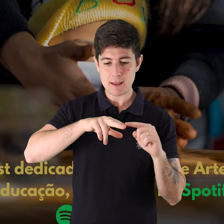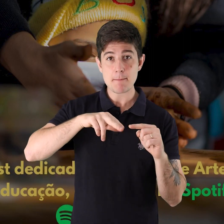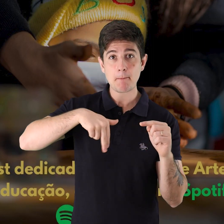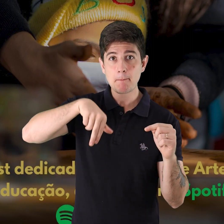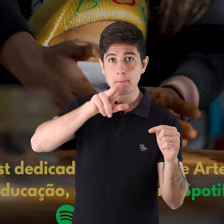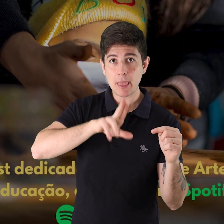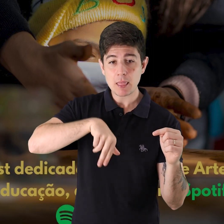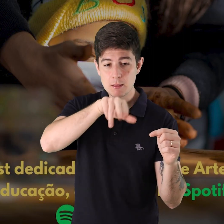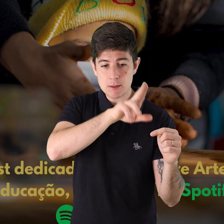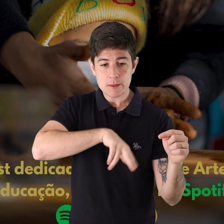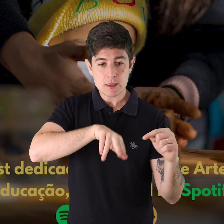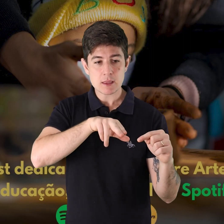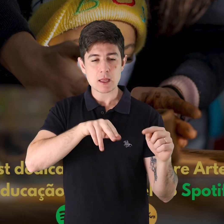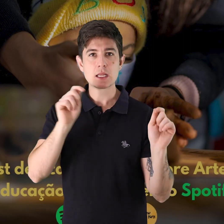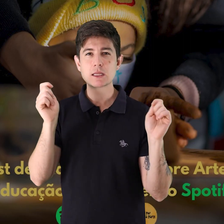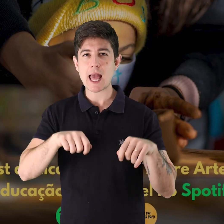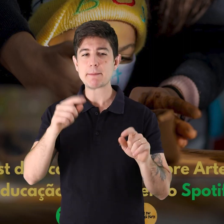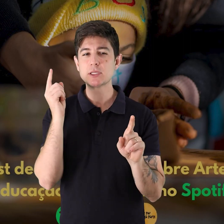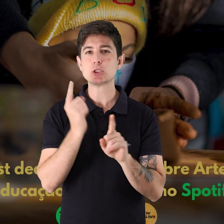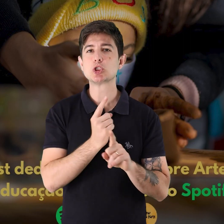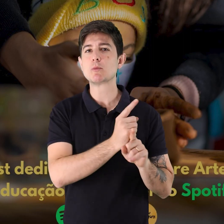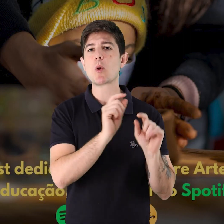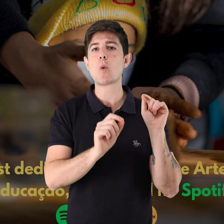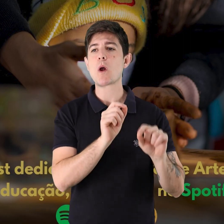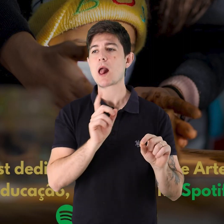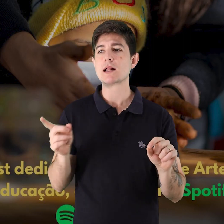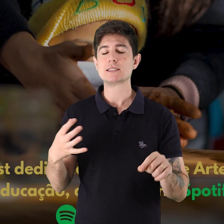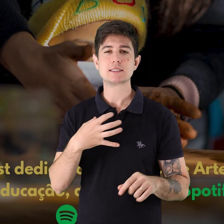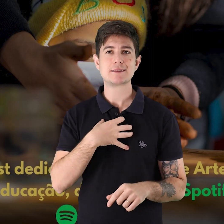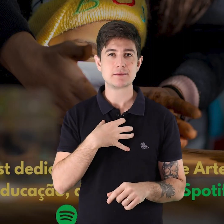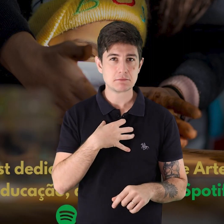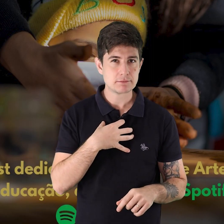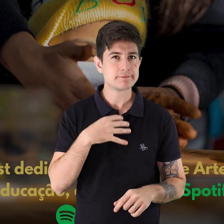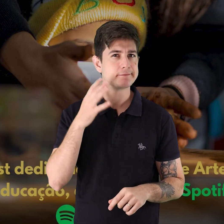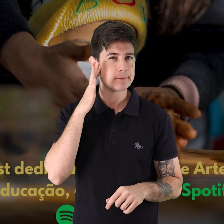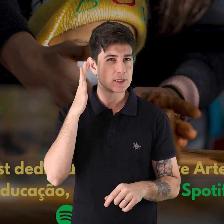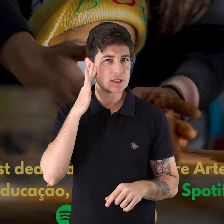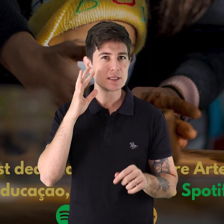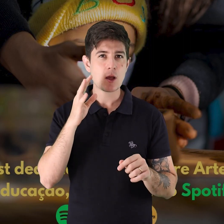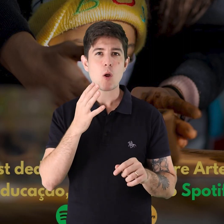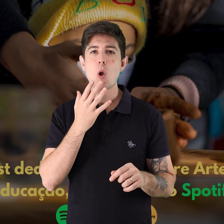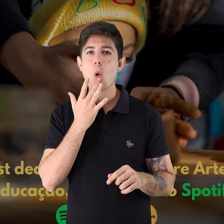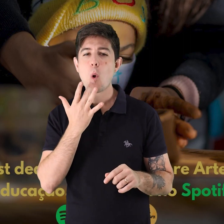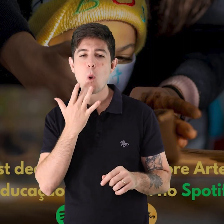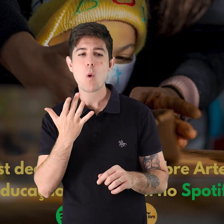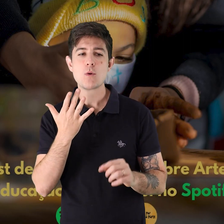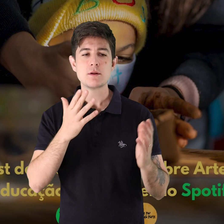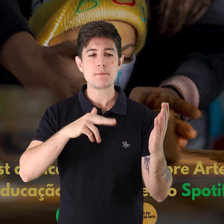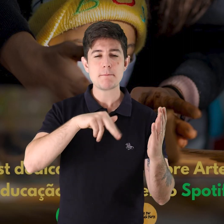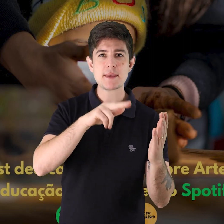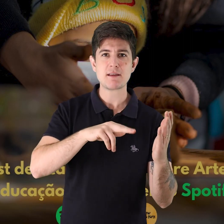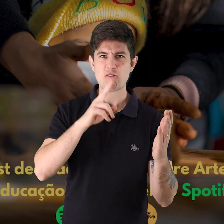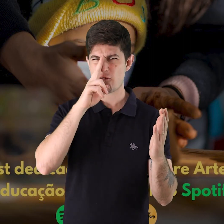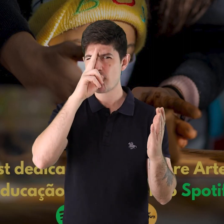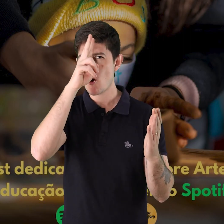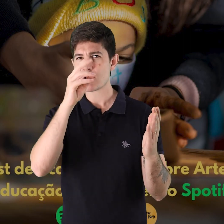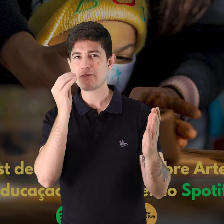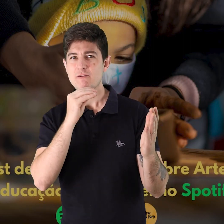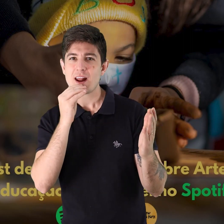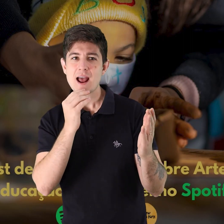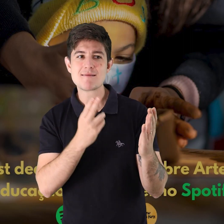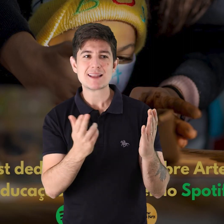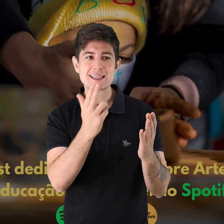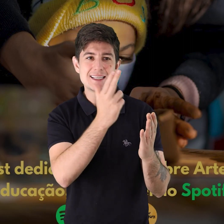é possível fazer uma análise de qual é o sentimento dela. Pelas cores, pela